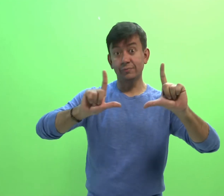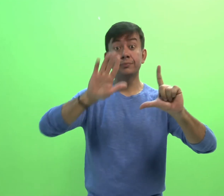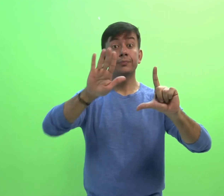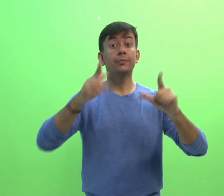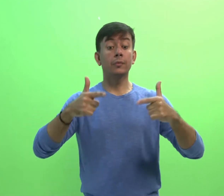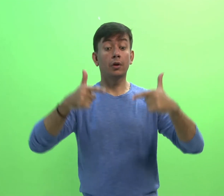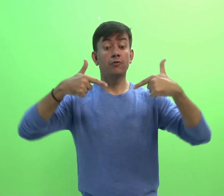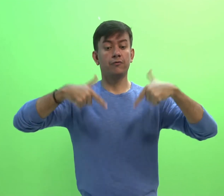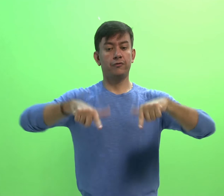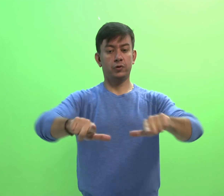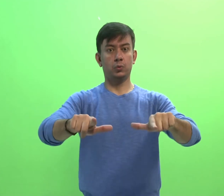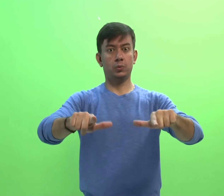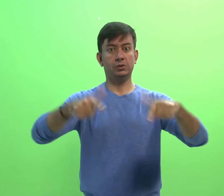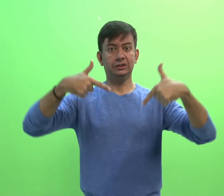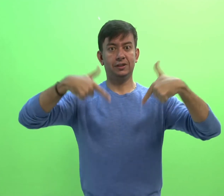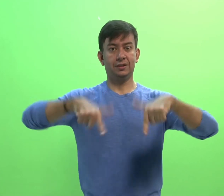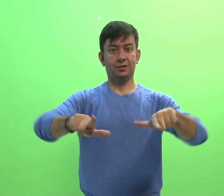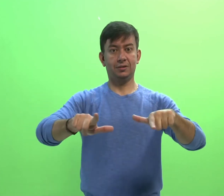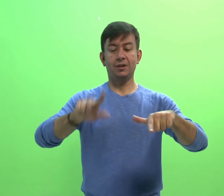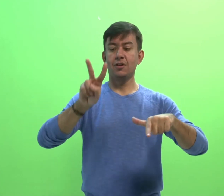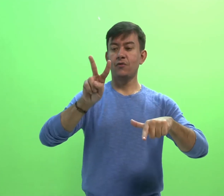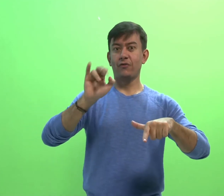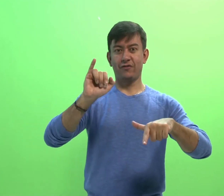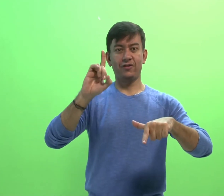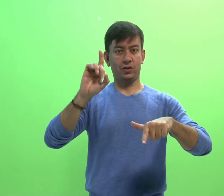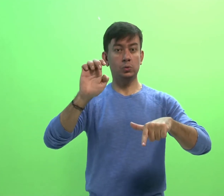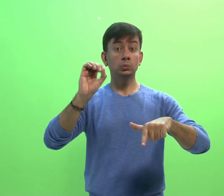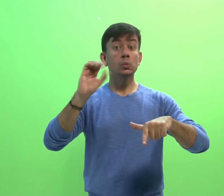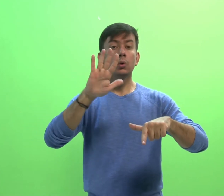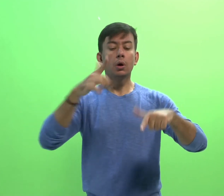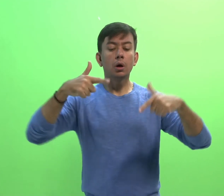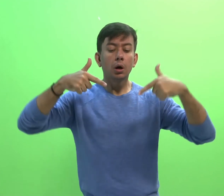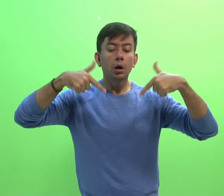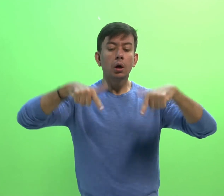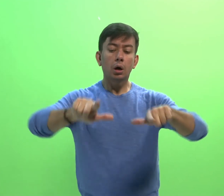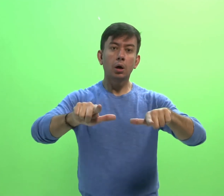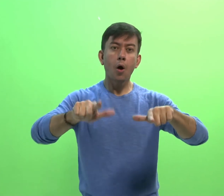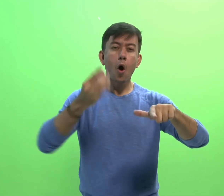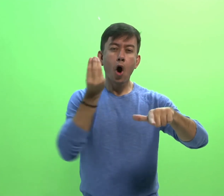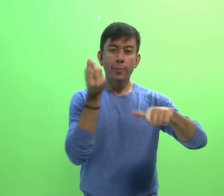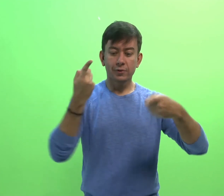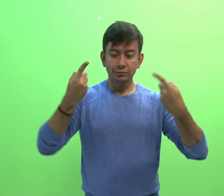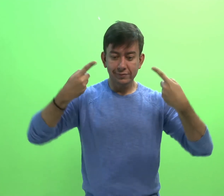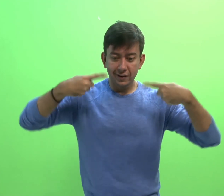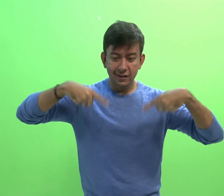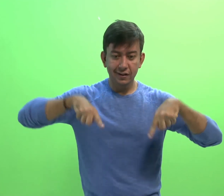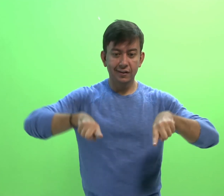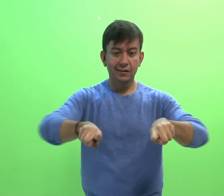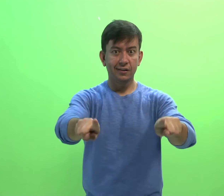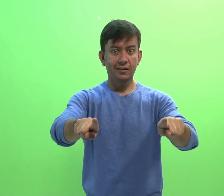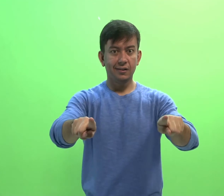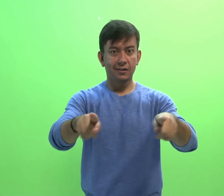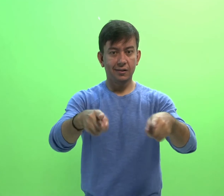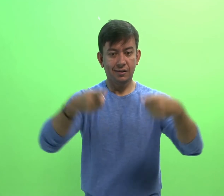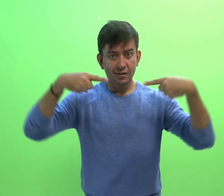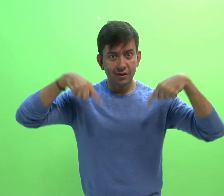Vídeo, videocassete. Este é o movimento de estar indo,